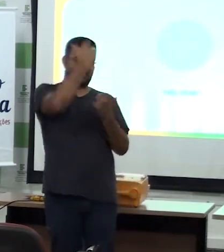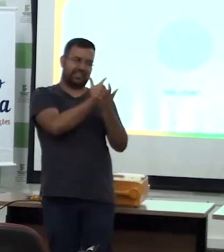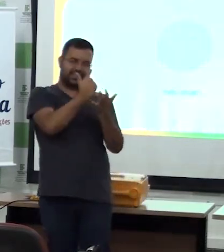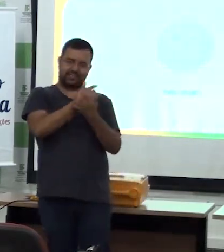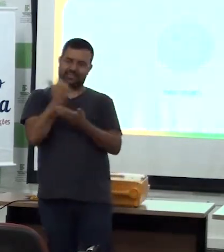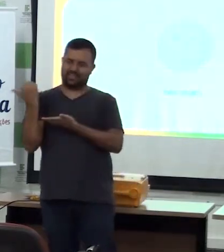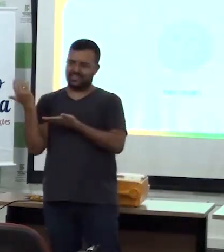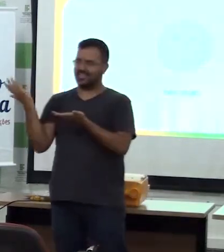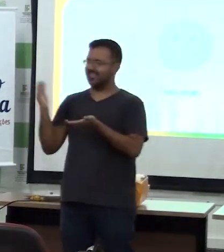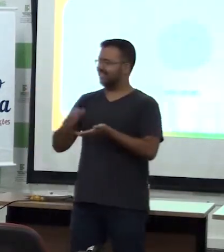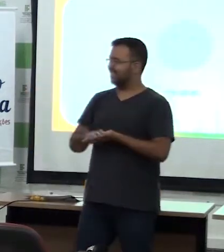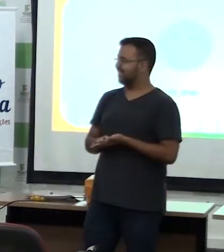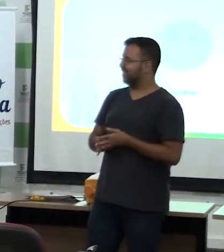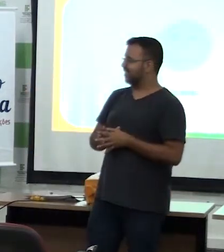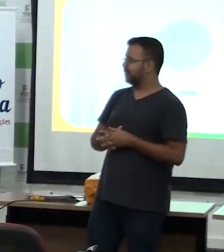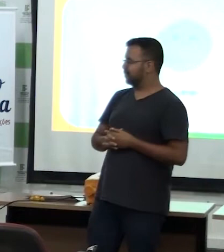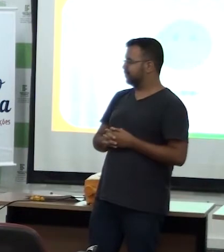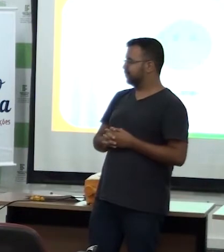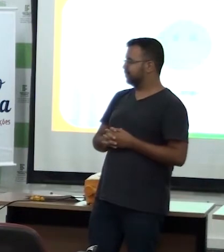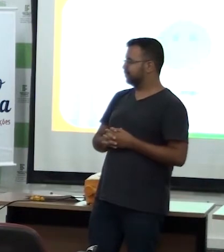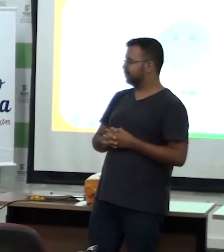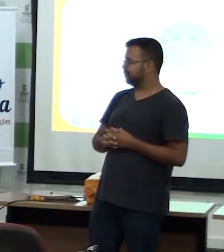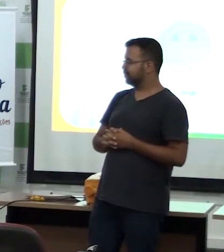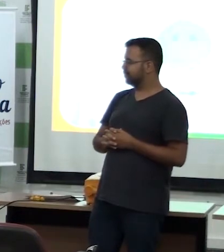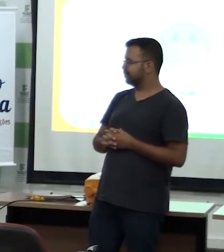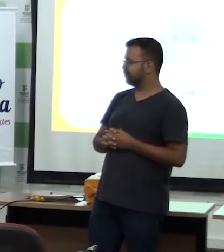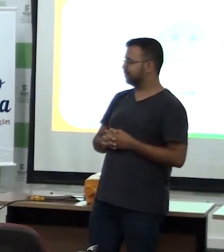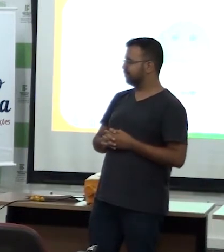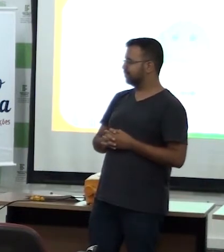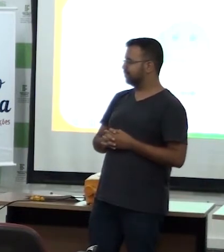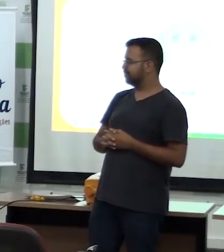Tem que tirar uma foto agora. Segura assim.